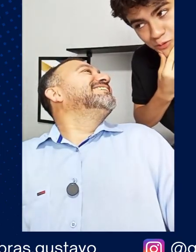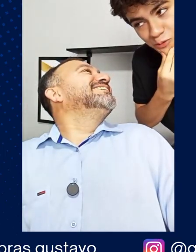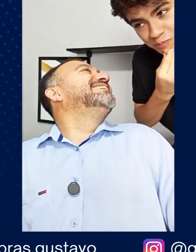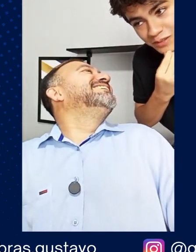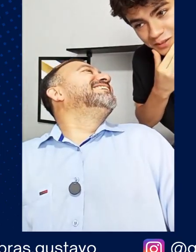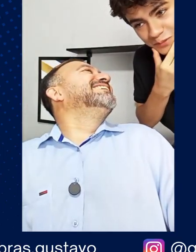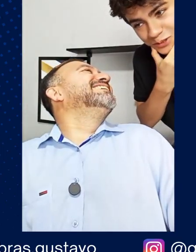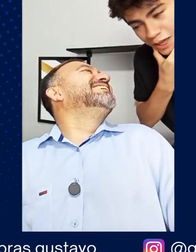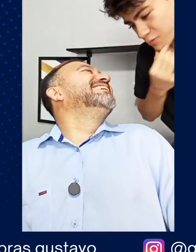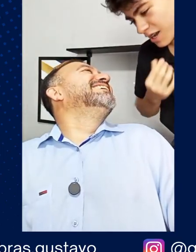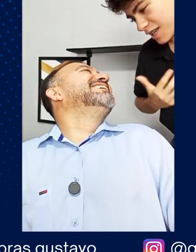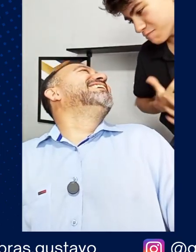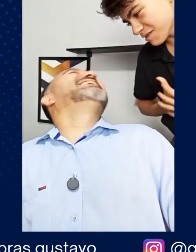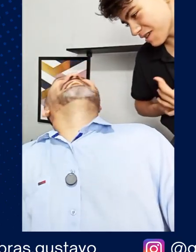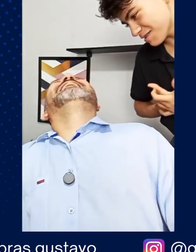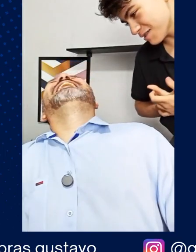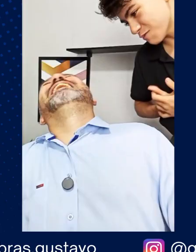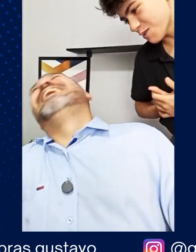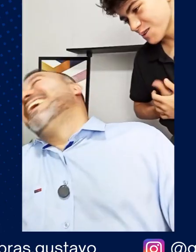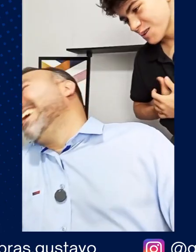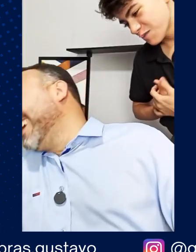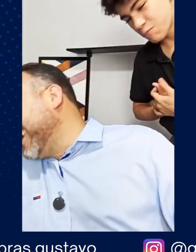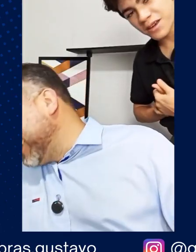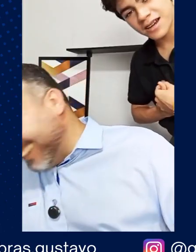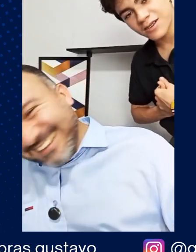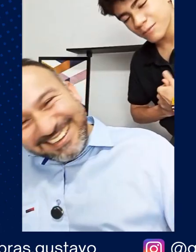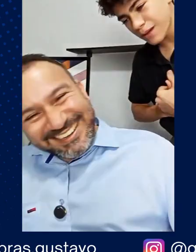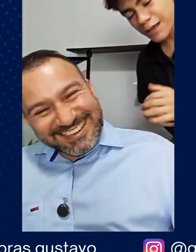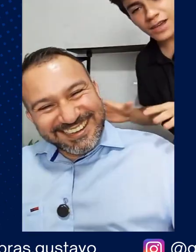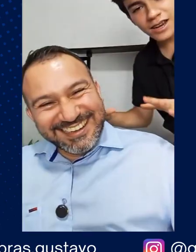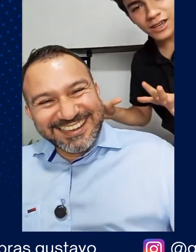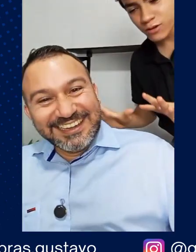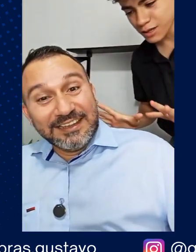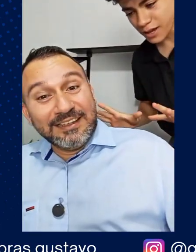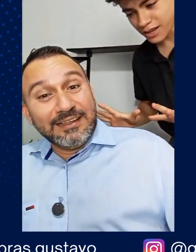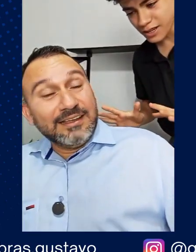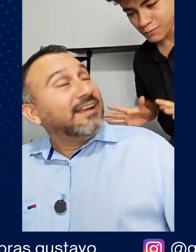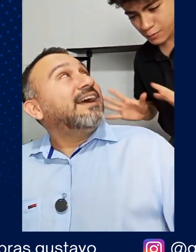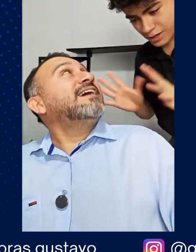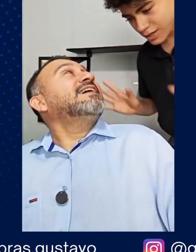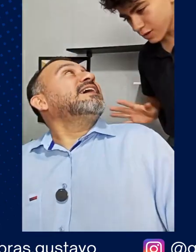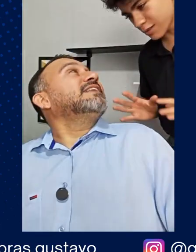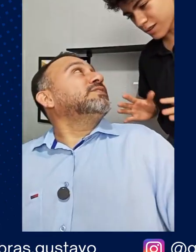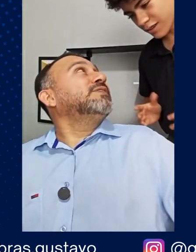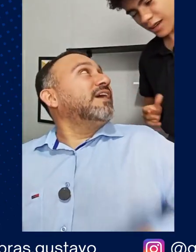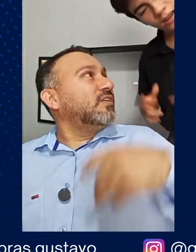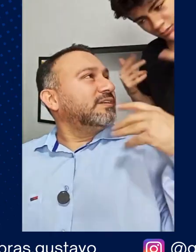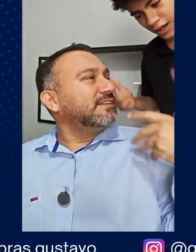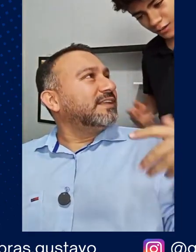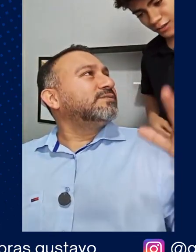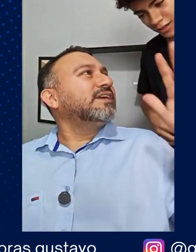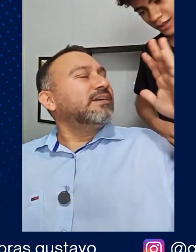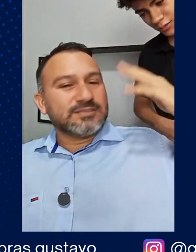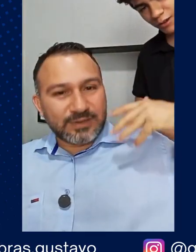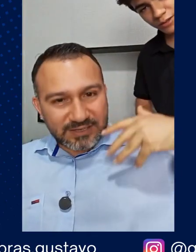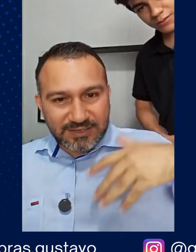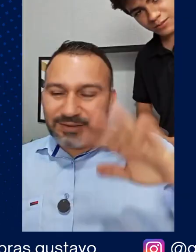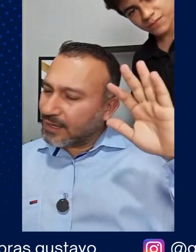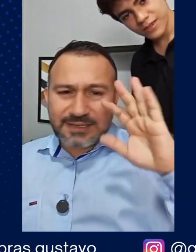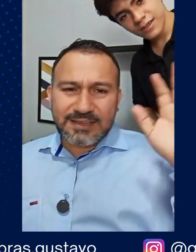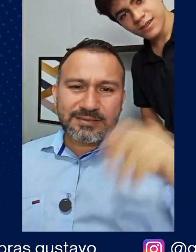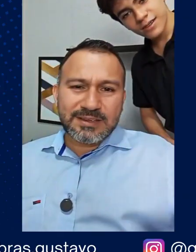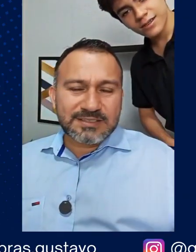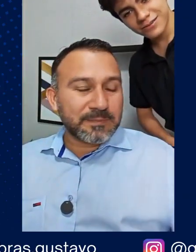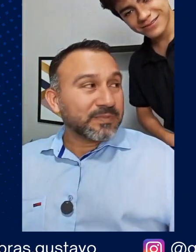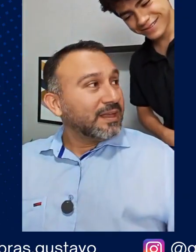é muito tempo na Libras, né? Assim, eu vou pegando. Espera, é minha língua também, né? É uma língua É também. É natural. natural, Natural é sua natural mesmo.